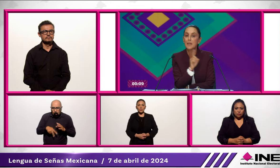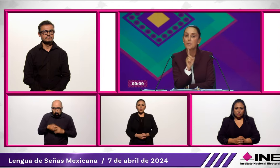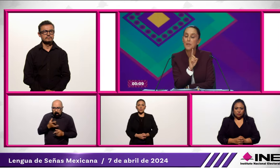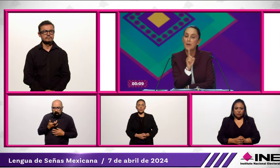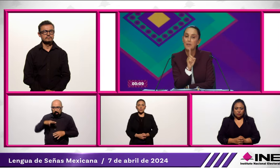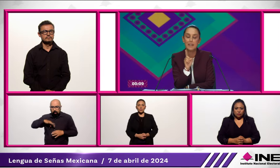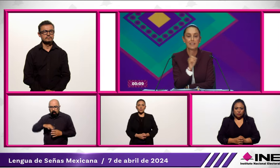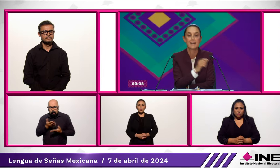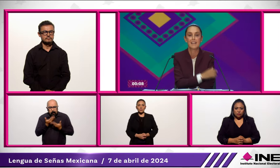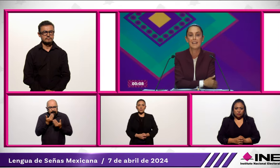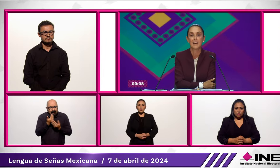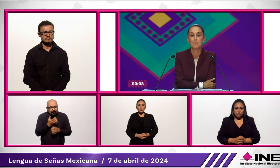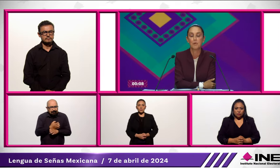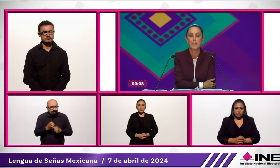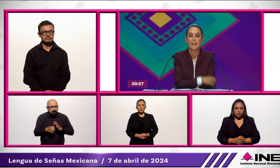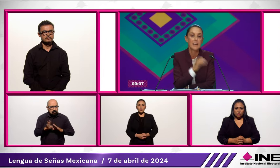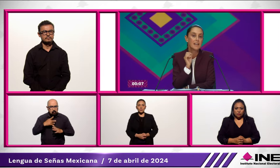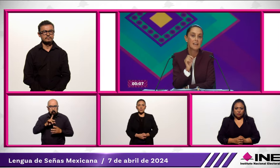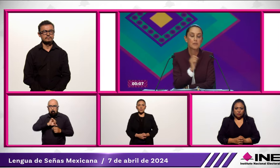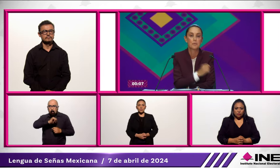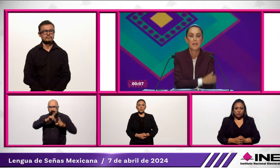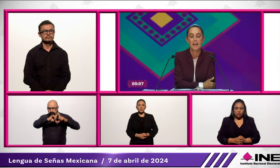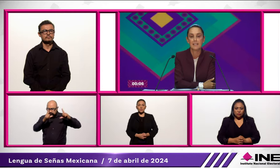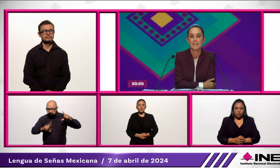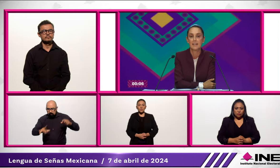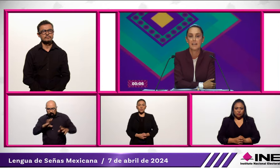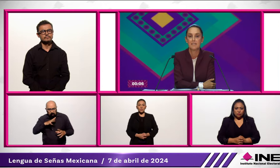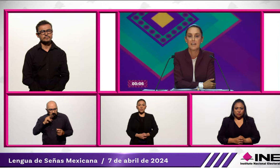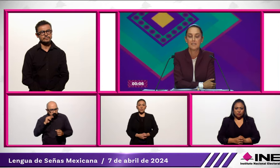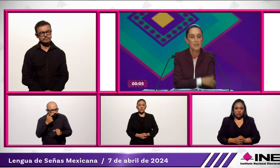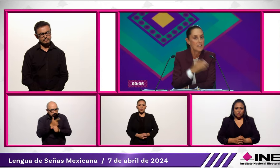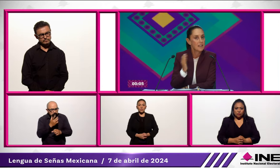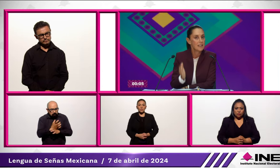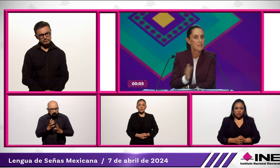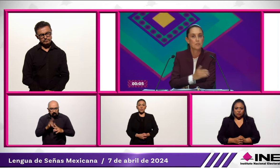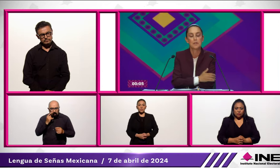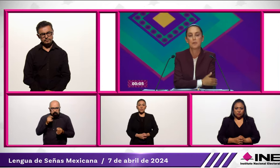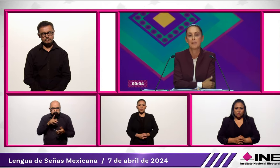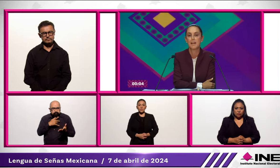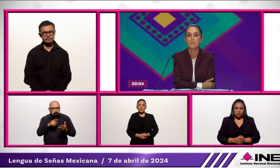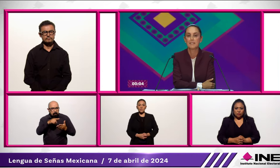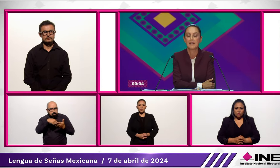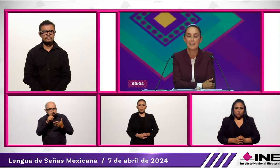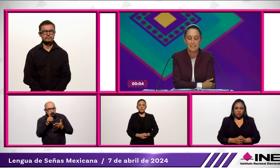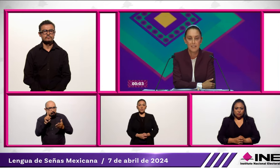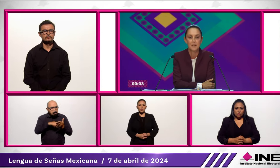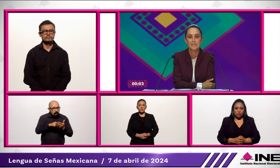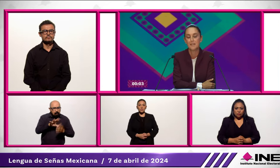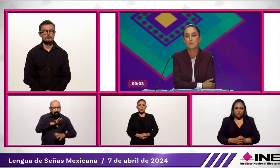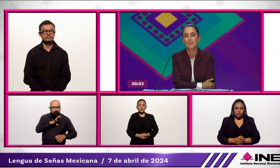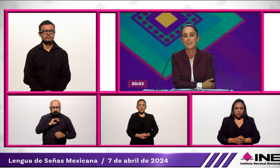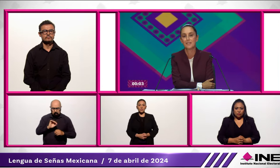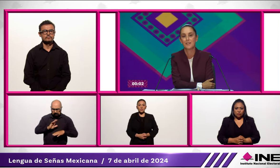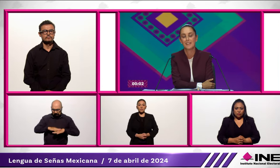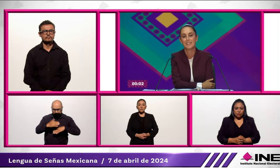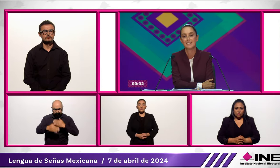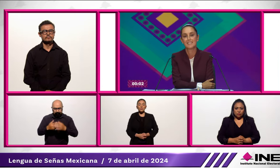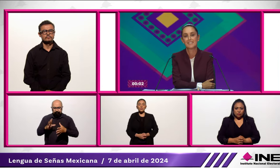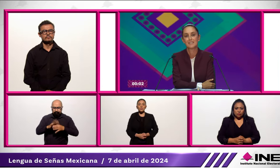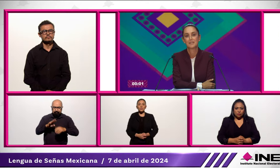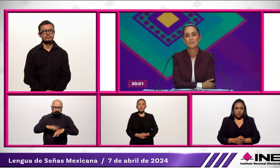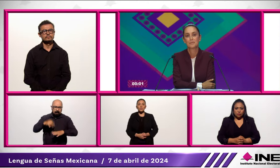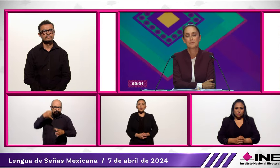hubo ninguna otra entidad de la República que tuviera esta calificación y después voy a hablar más adelante de lo que hicimos en la